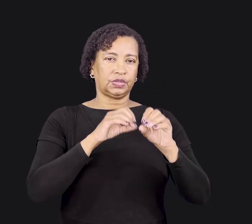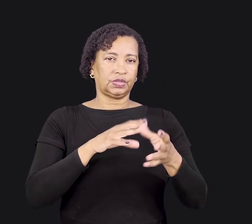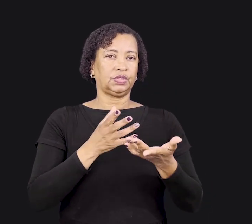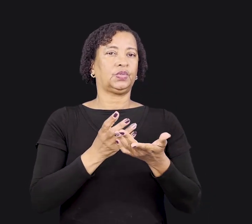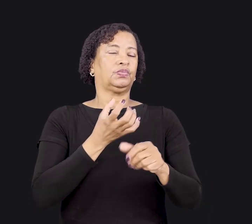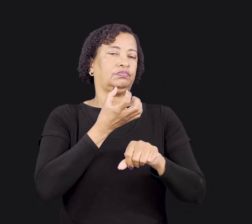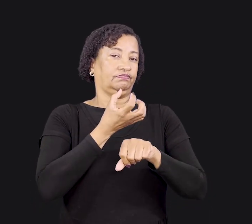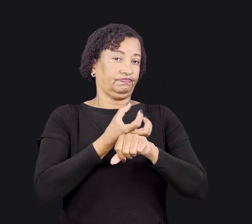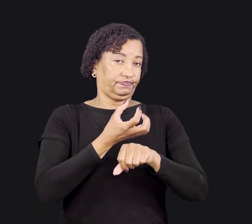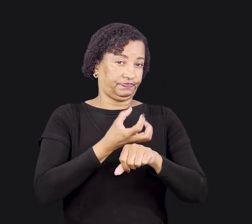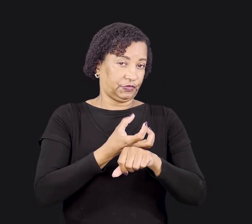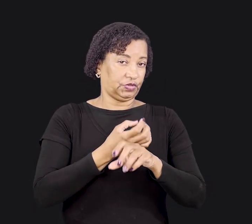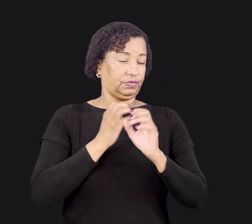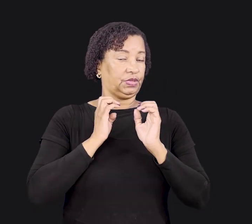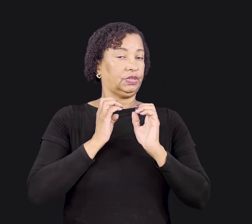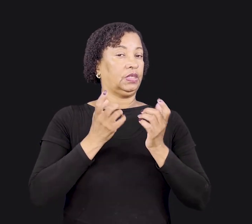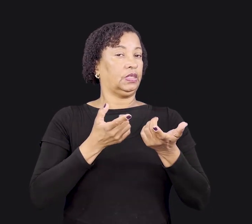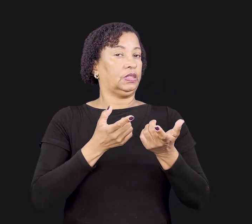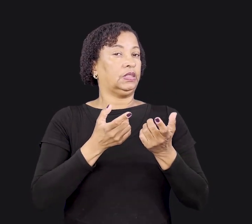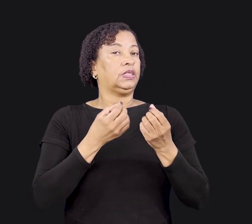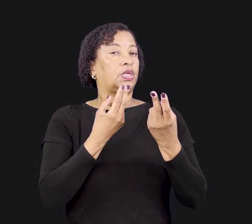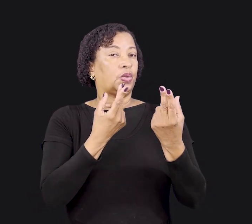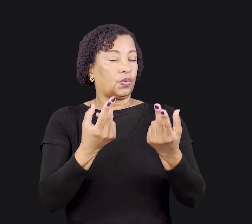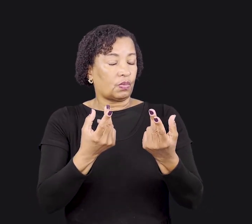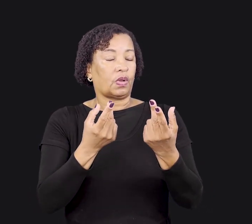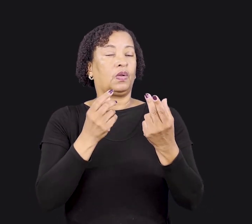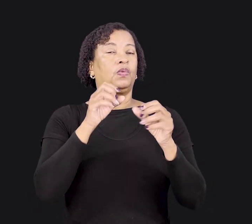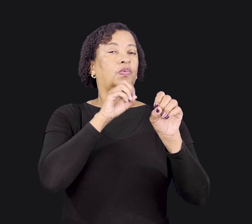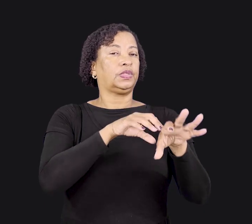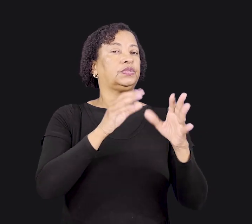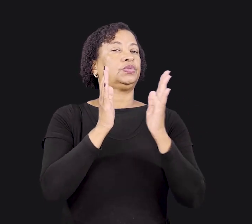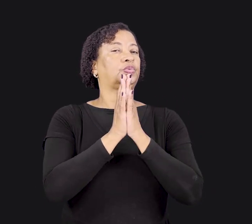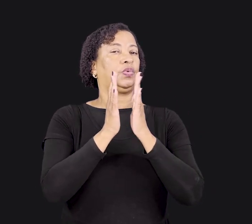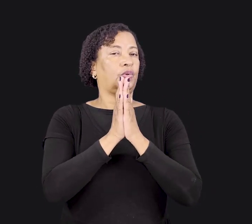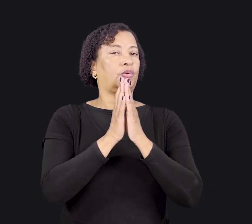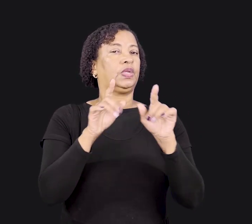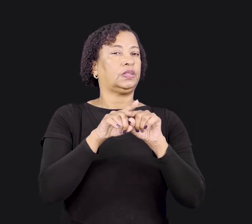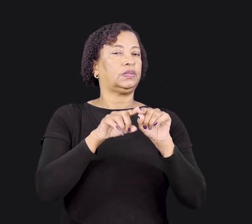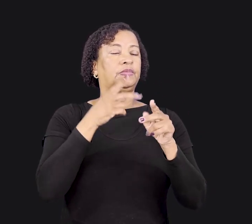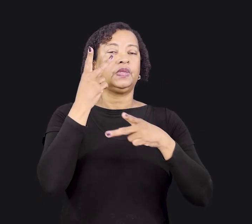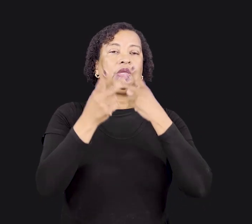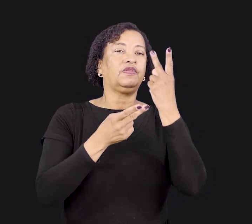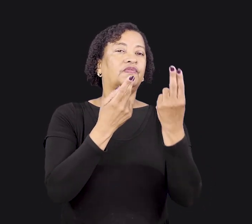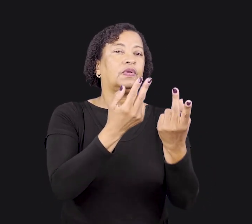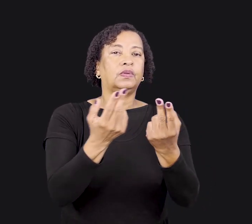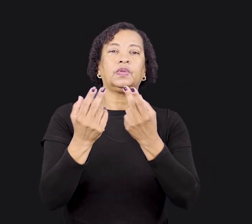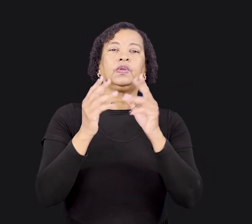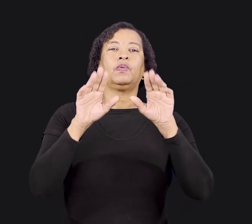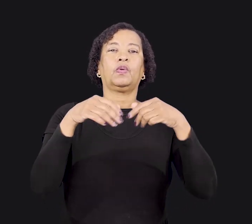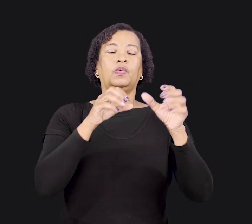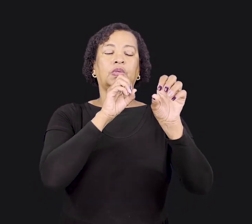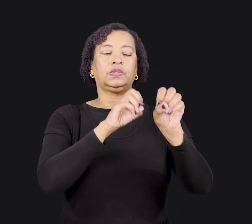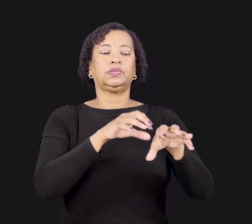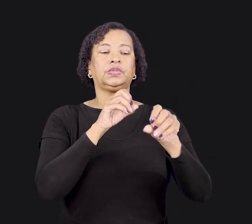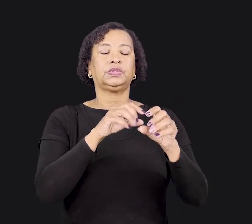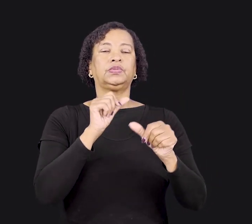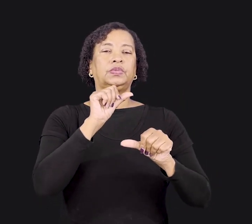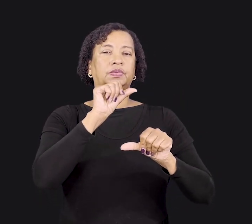essa disciplina, quando Jesus ensinou a disciplina da oração, ele falou a mesma coisa quando ensinou sobre o dar